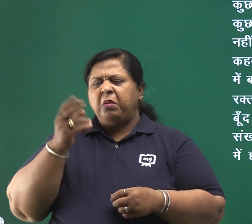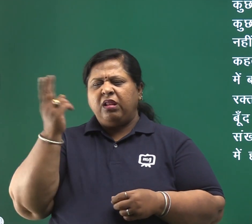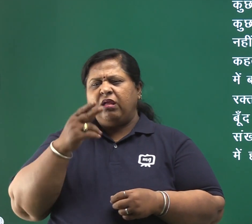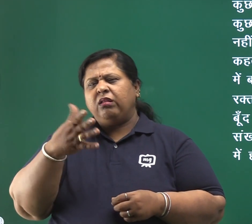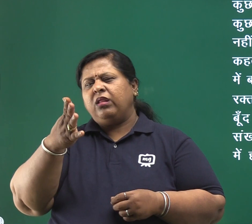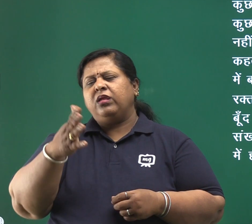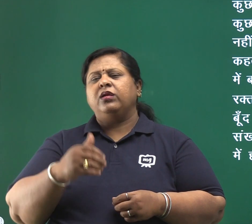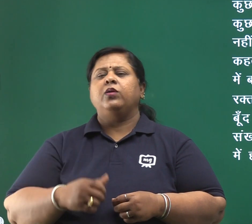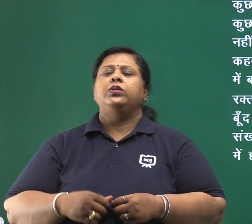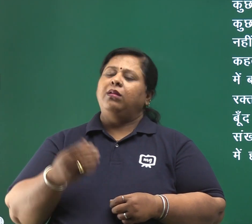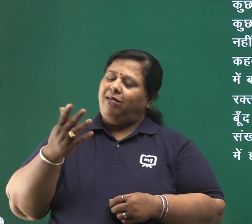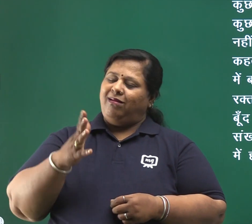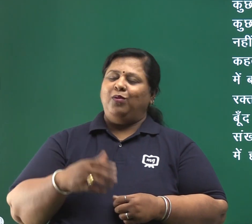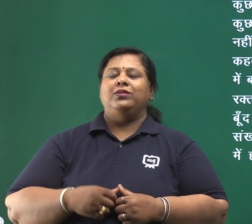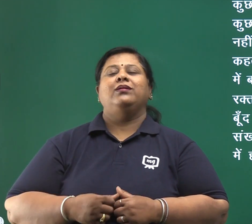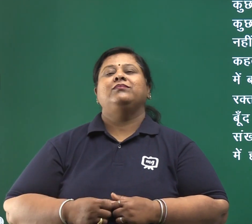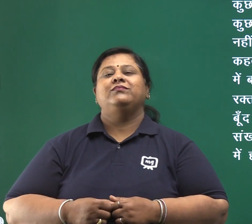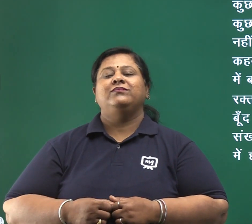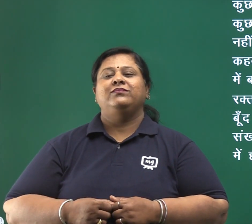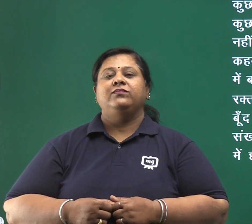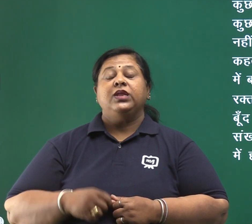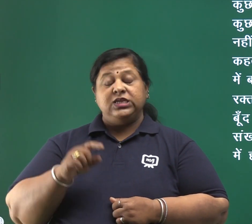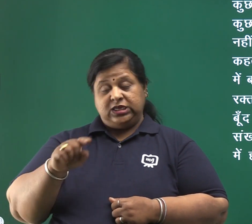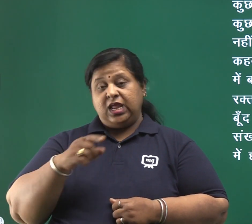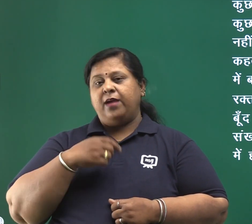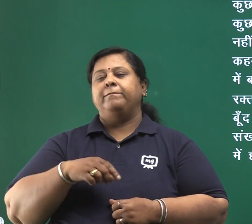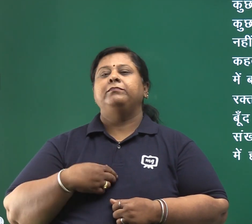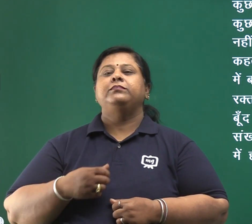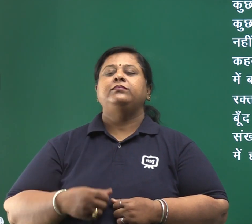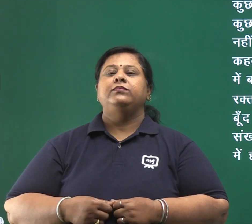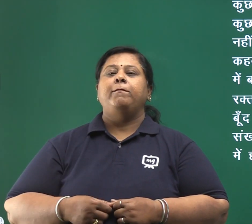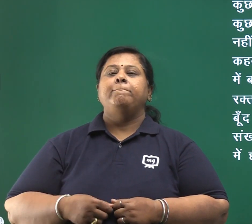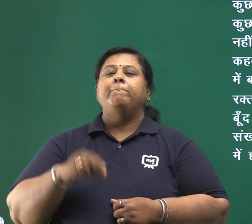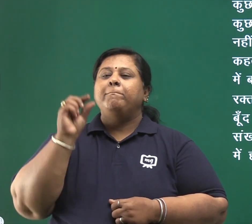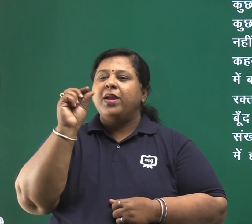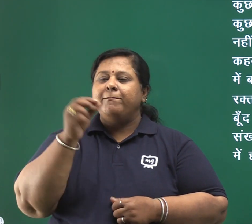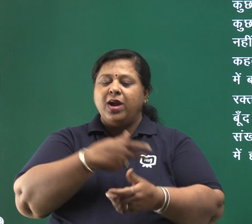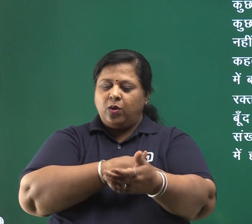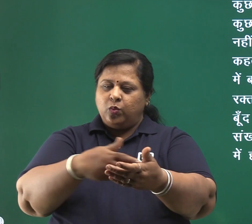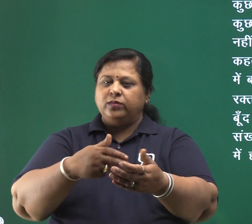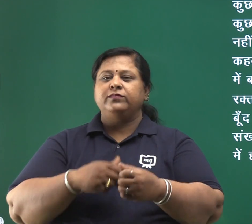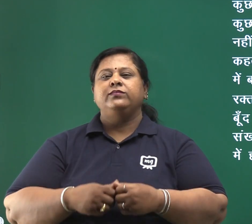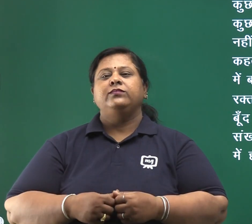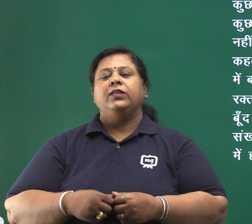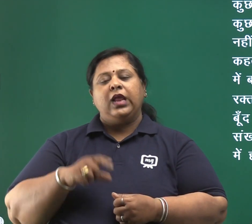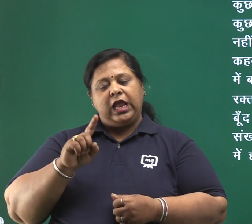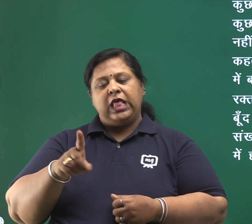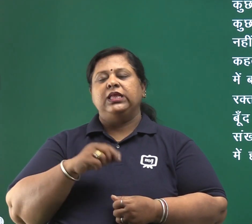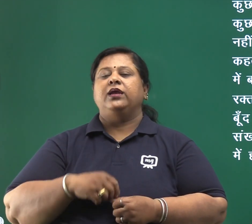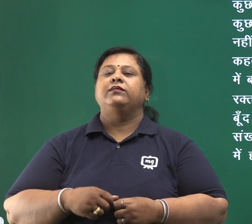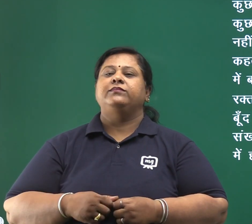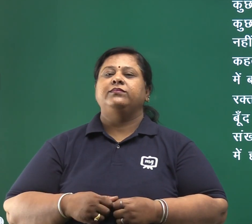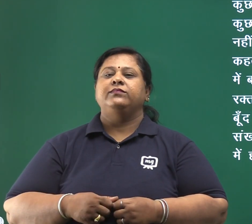रंग नहीं होता है, जिन्हें हम बिंबाणु कहते हैं।